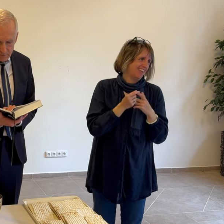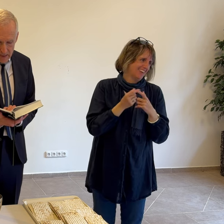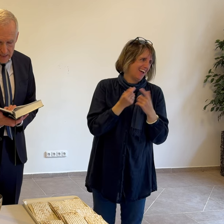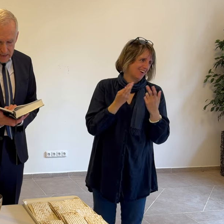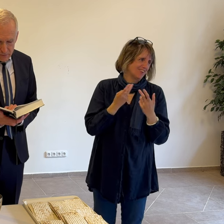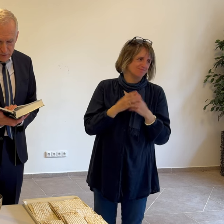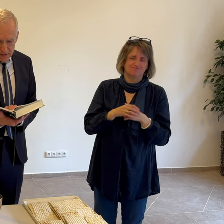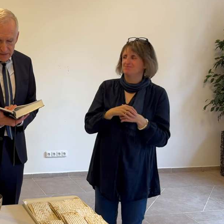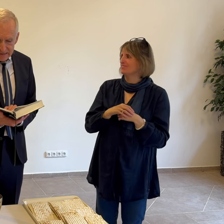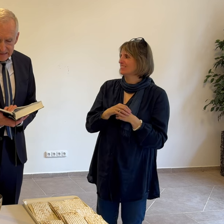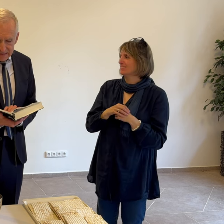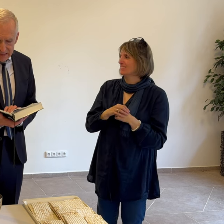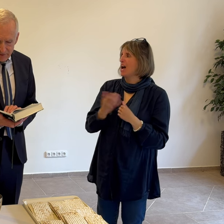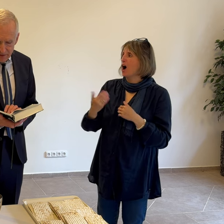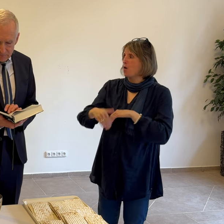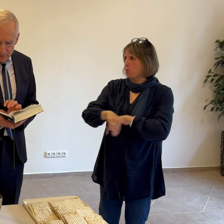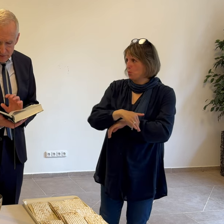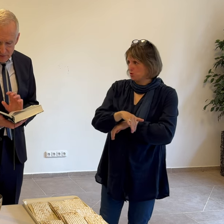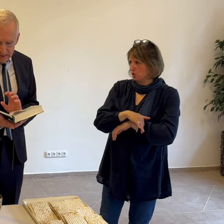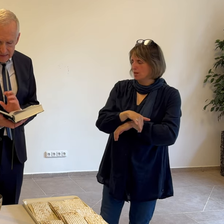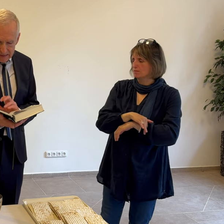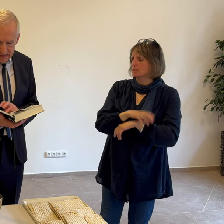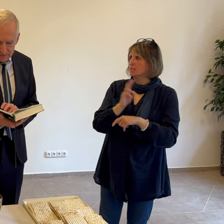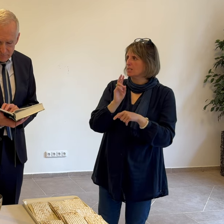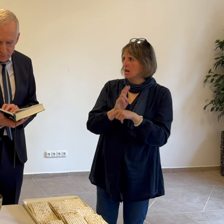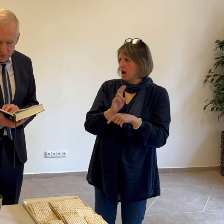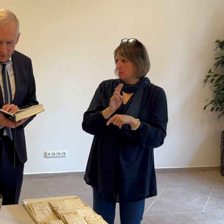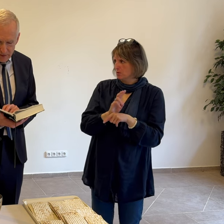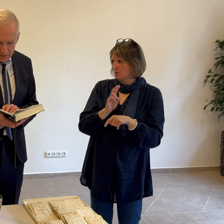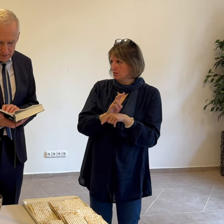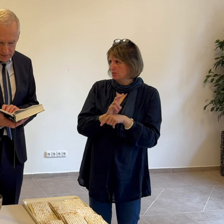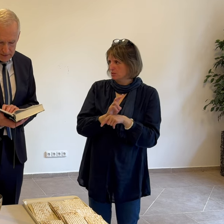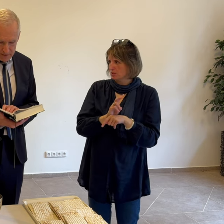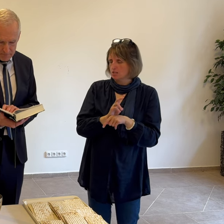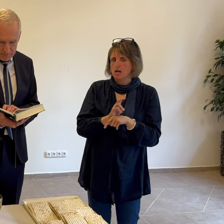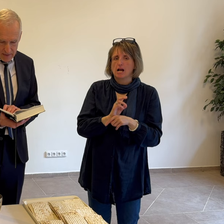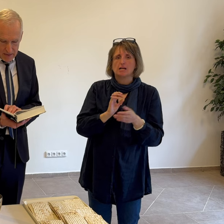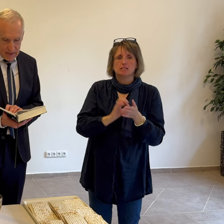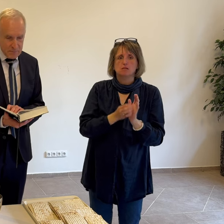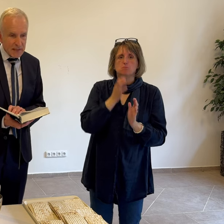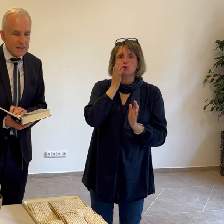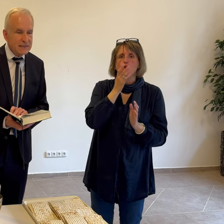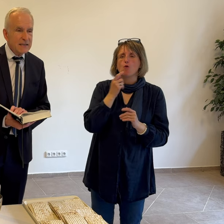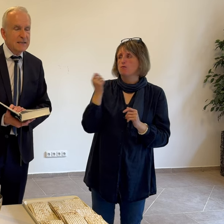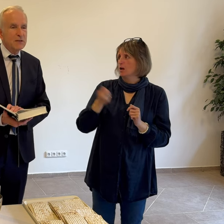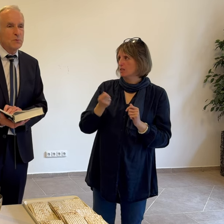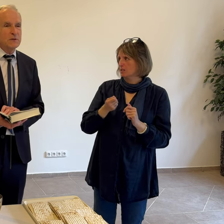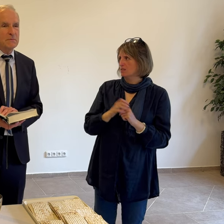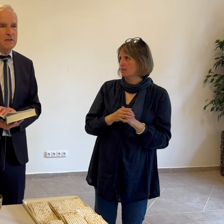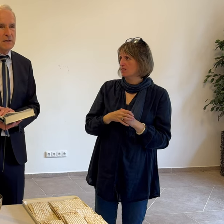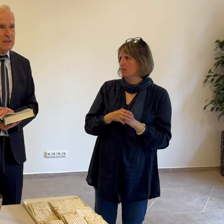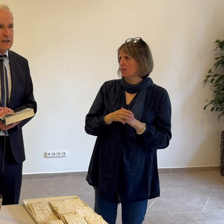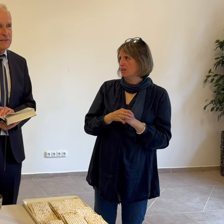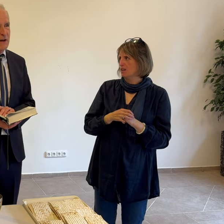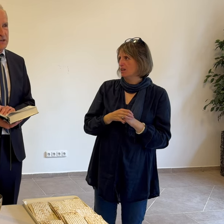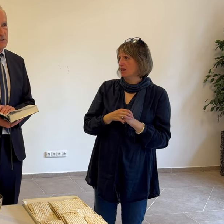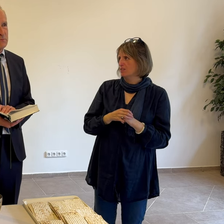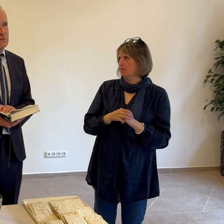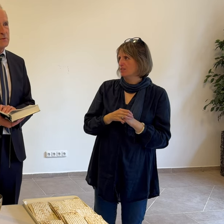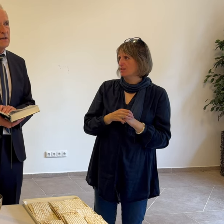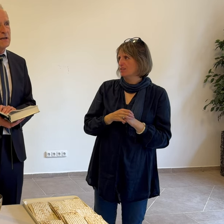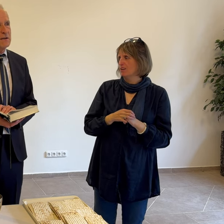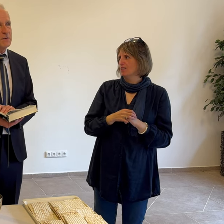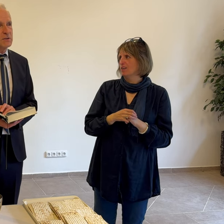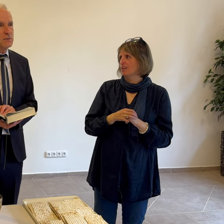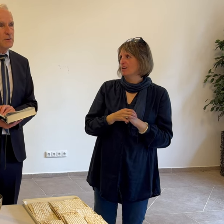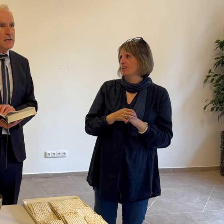prožívali učedníci si dávali pozor kde budou Velikonoce ptali se kde to bude mít To je také zvláštní